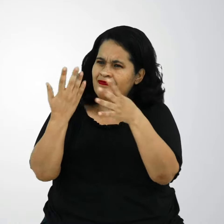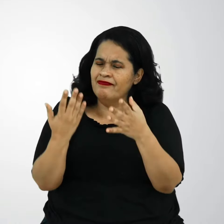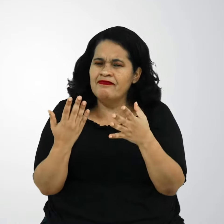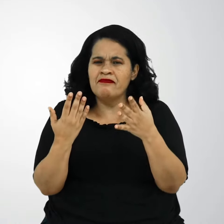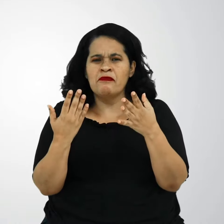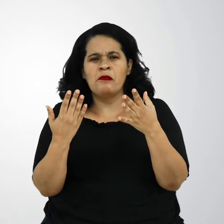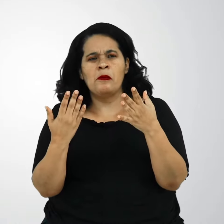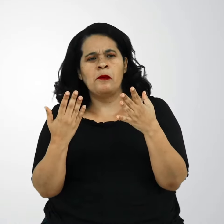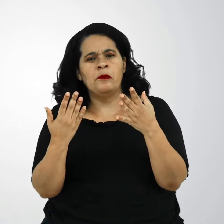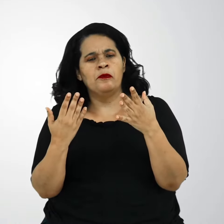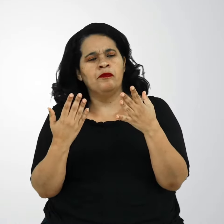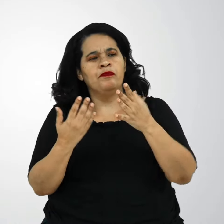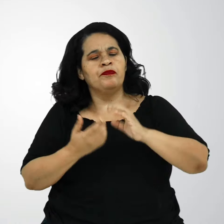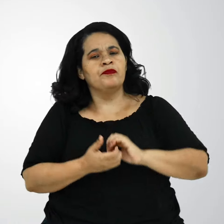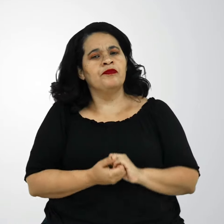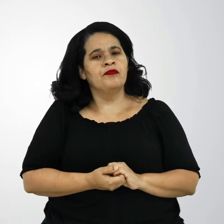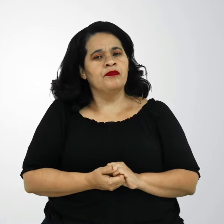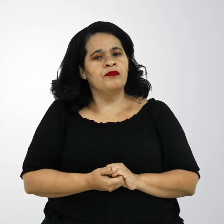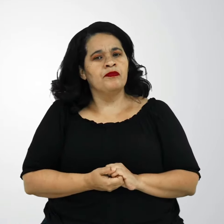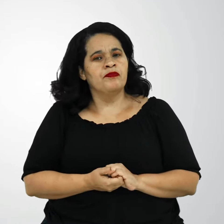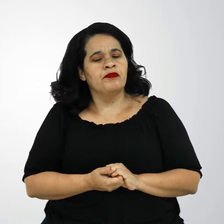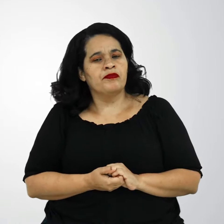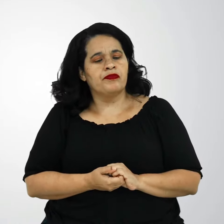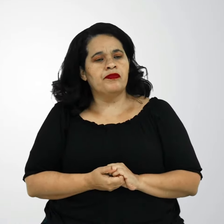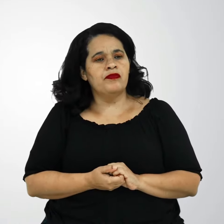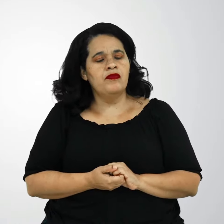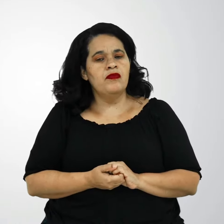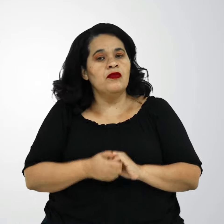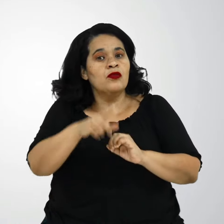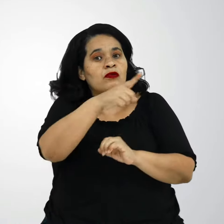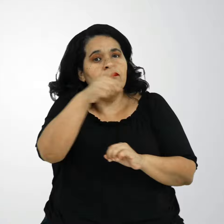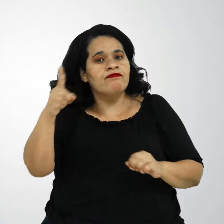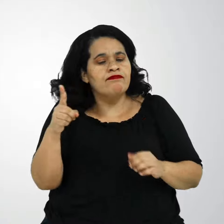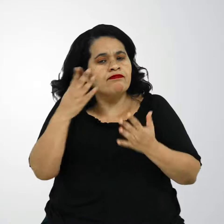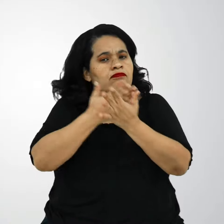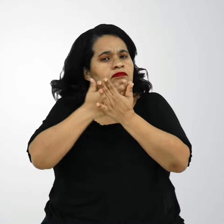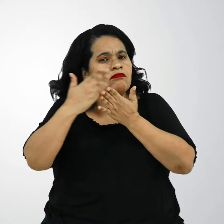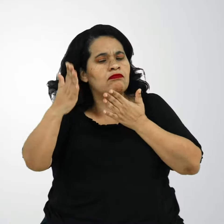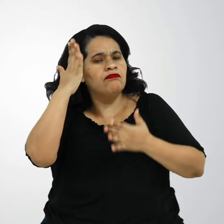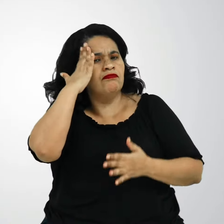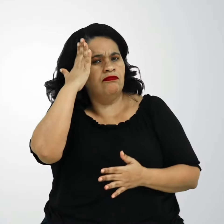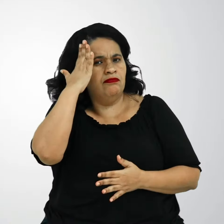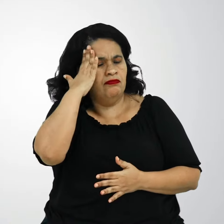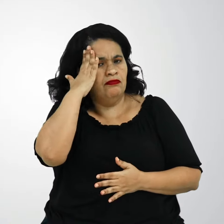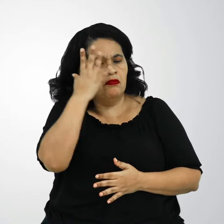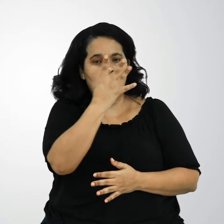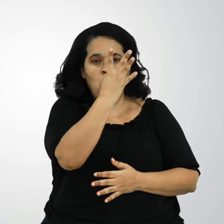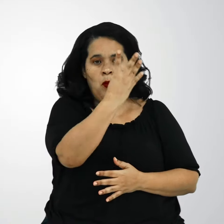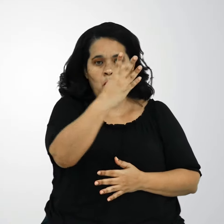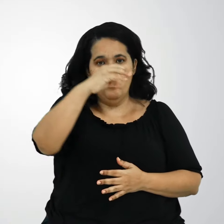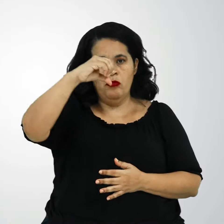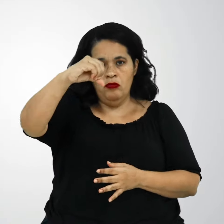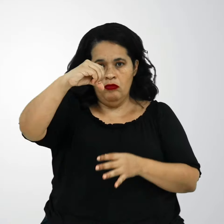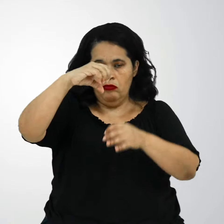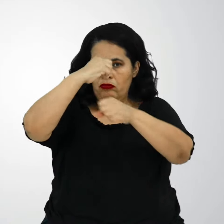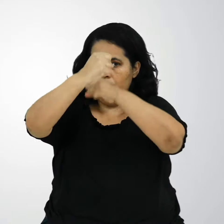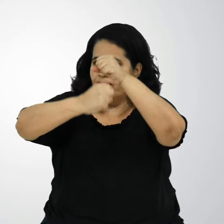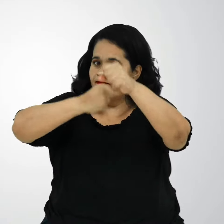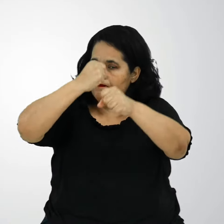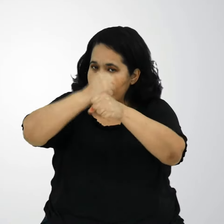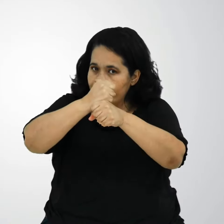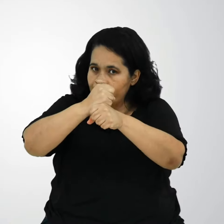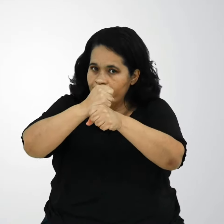carta. Então, os irmãos vão compreender a partir daí, são 49 anos, esse primeiro período, né? As